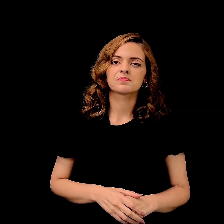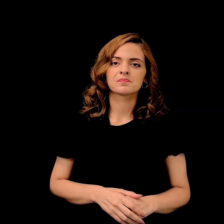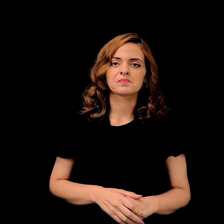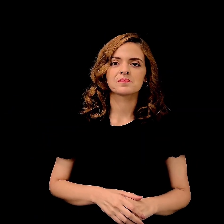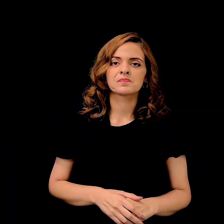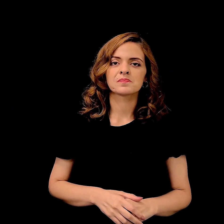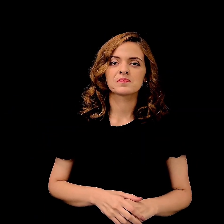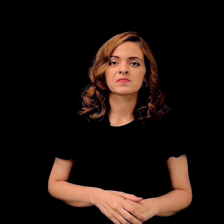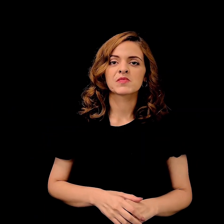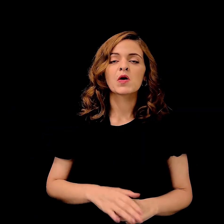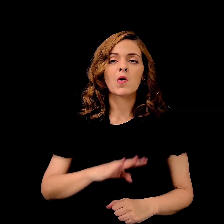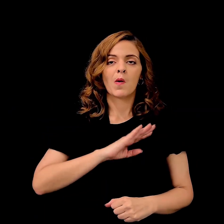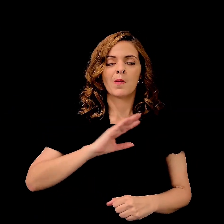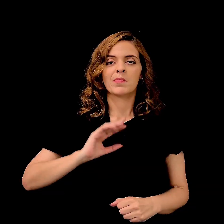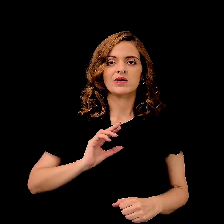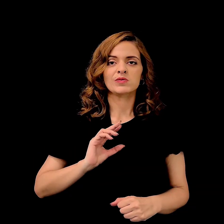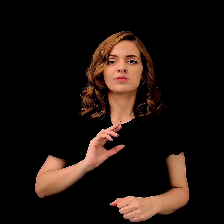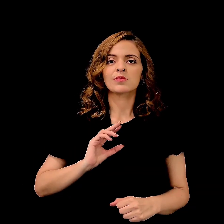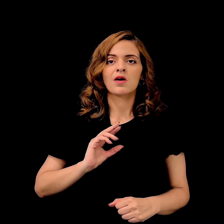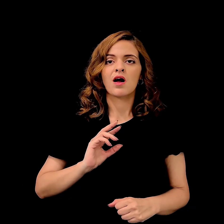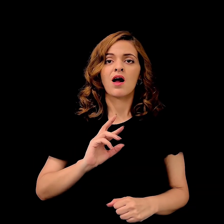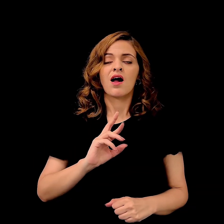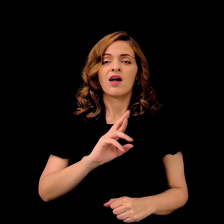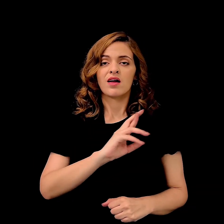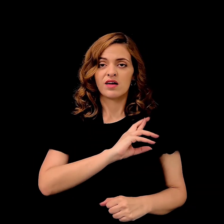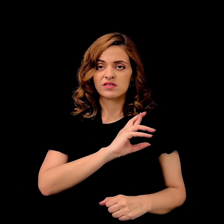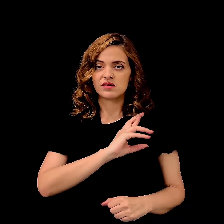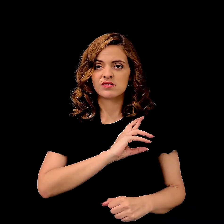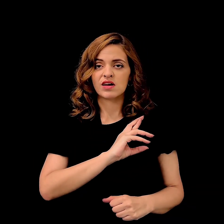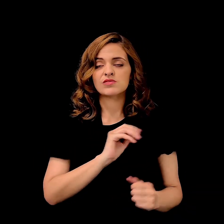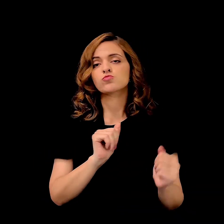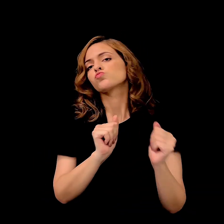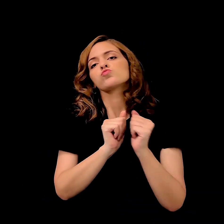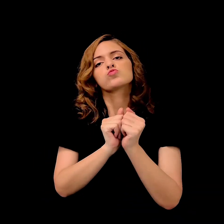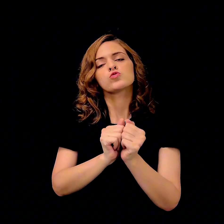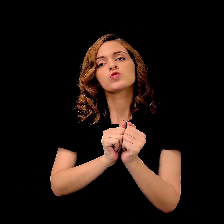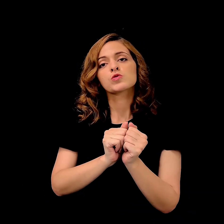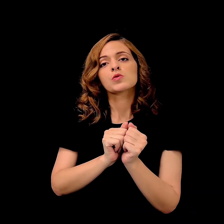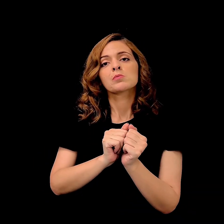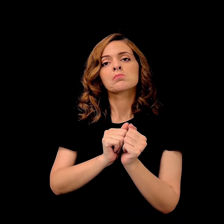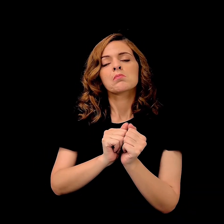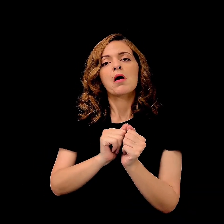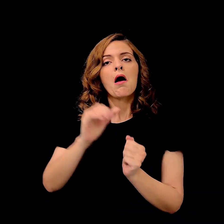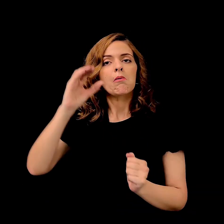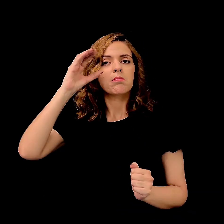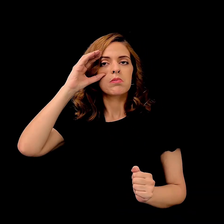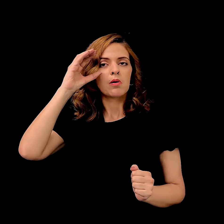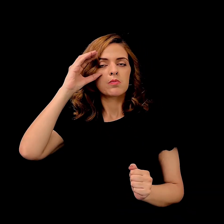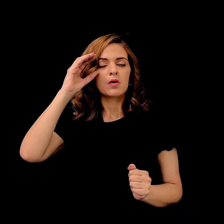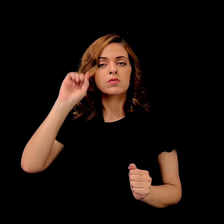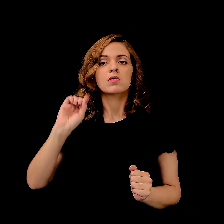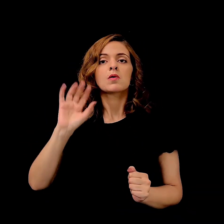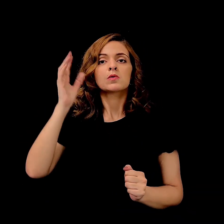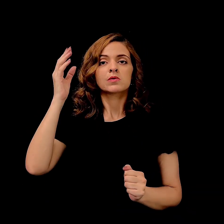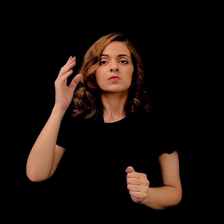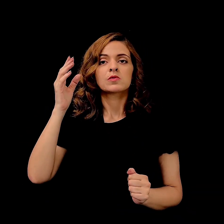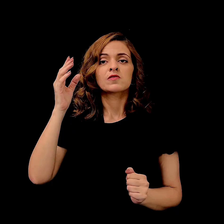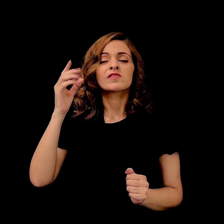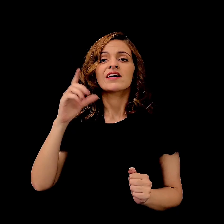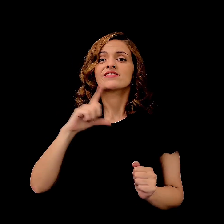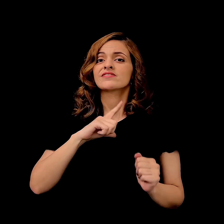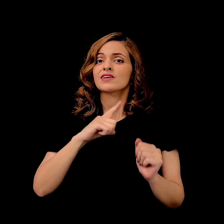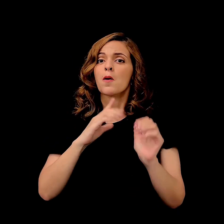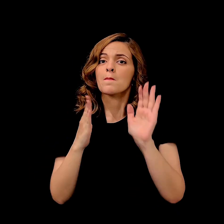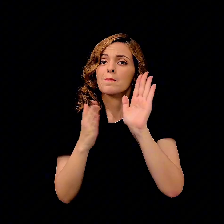o bispo Renato, mais a Cristiane, eles vão estar fazendo um propósito